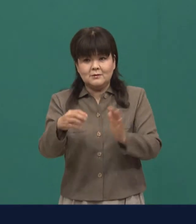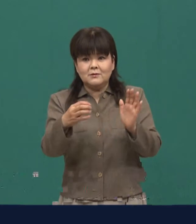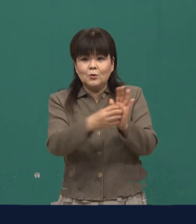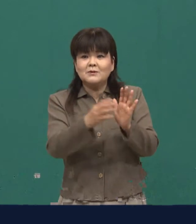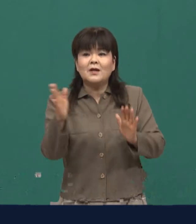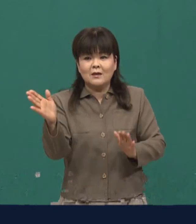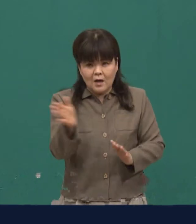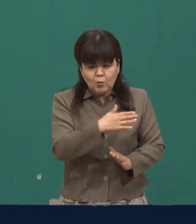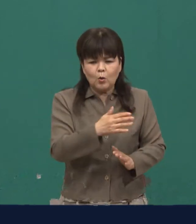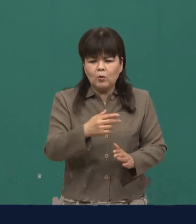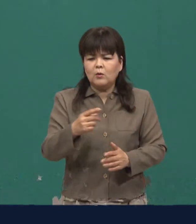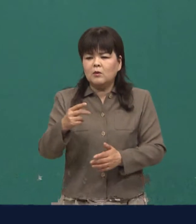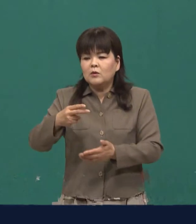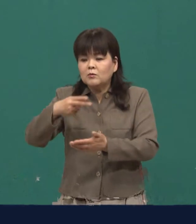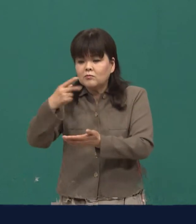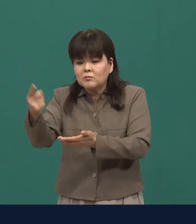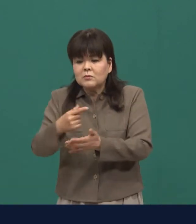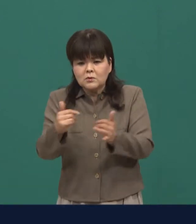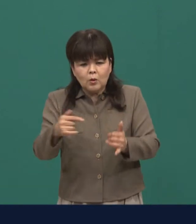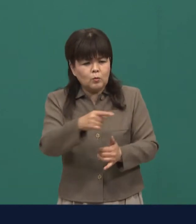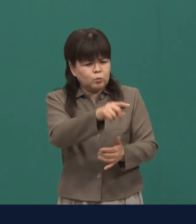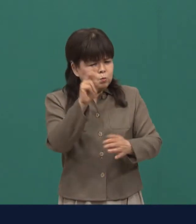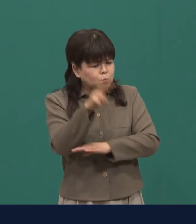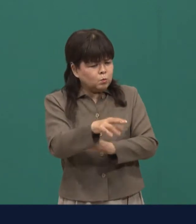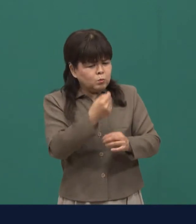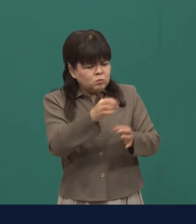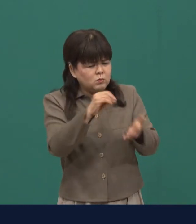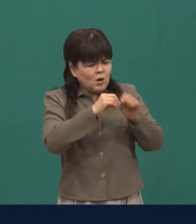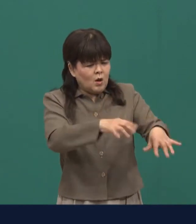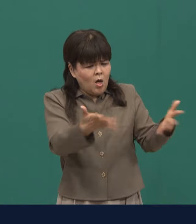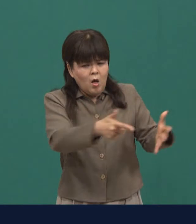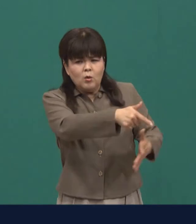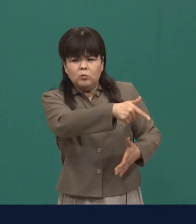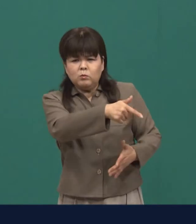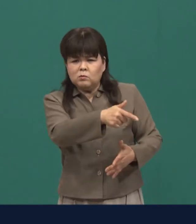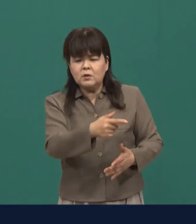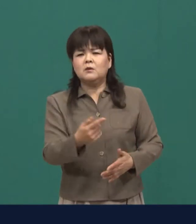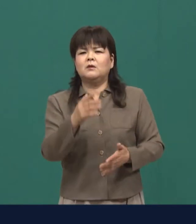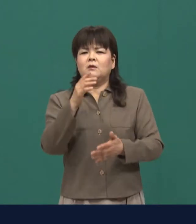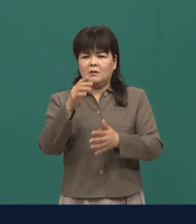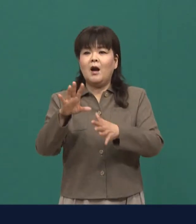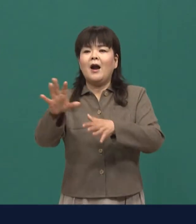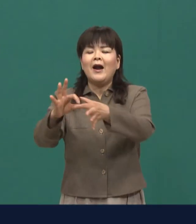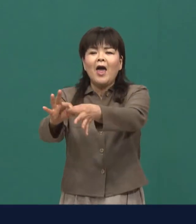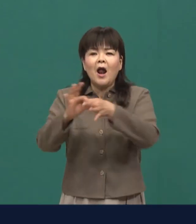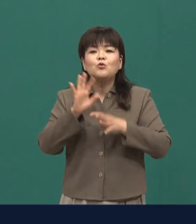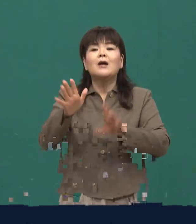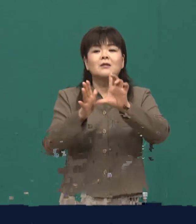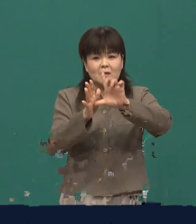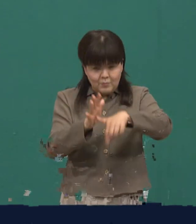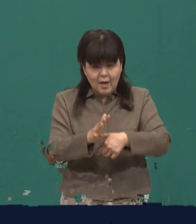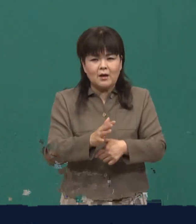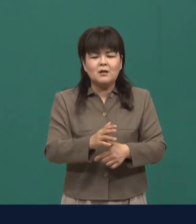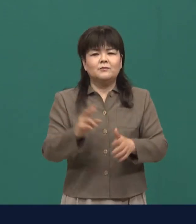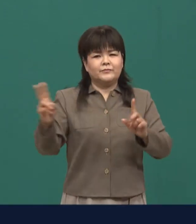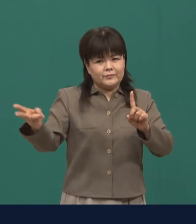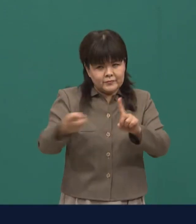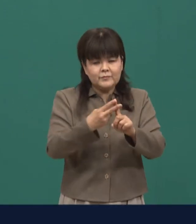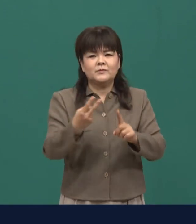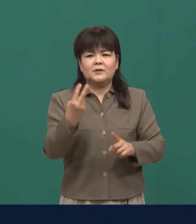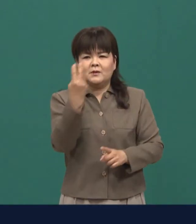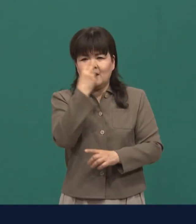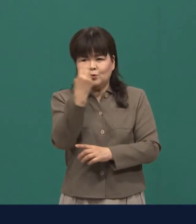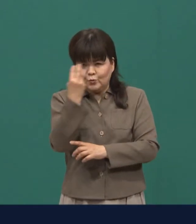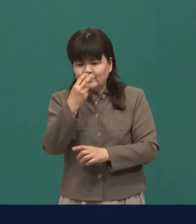認証してからも利用者から対策ができていないなどの連絡があれば再度確認を行うということです